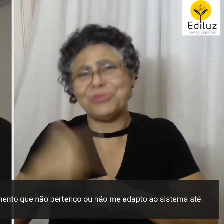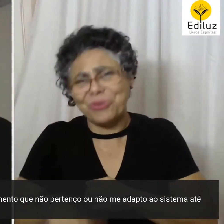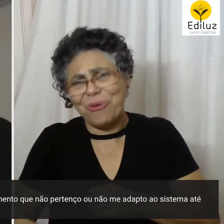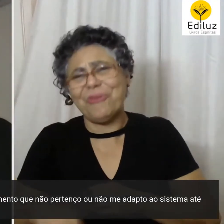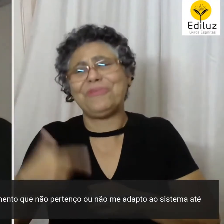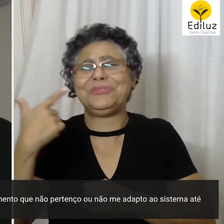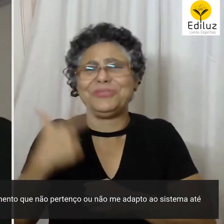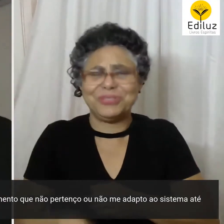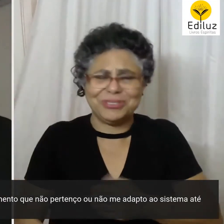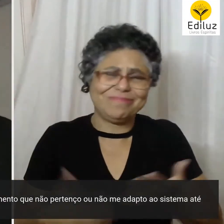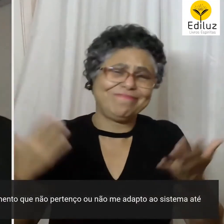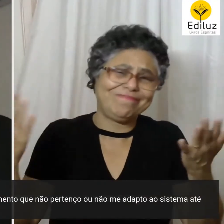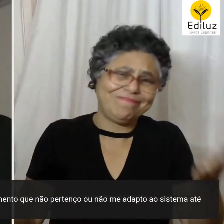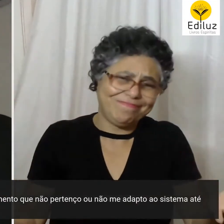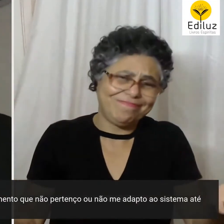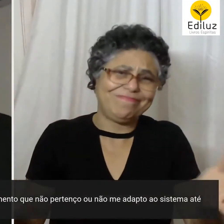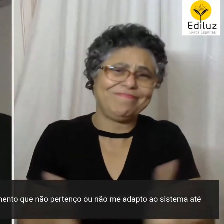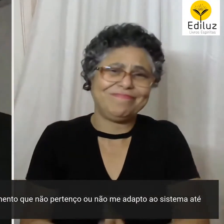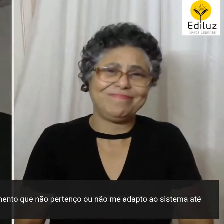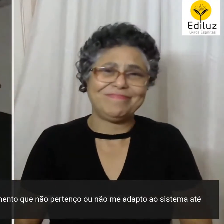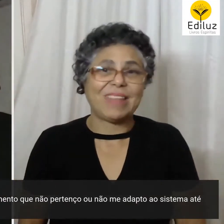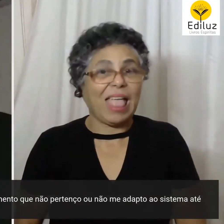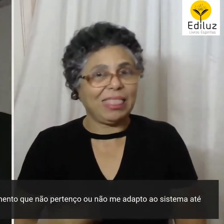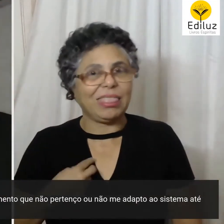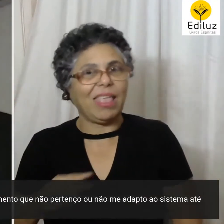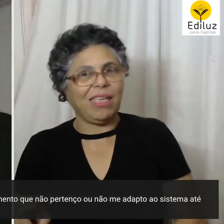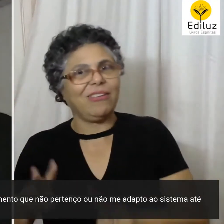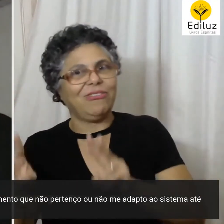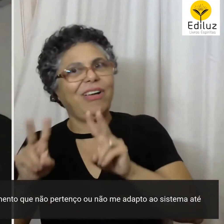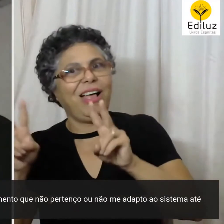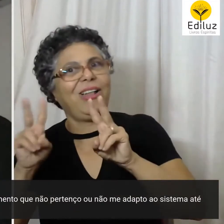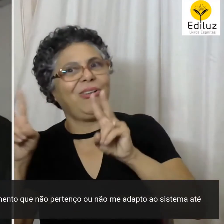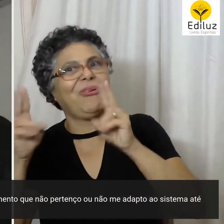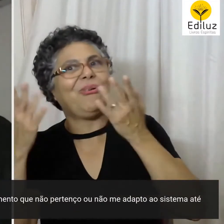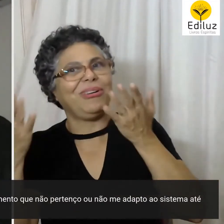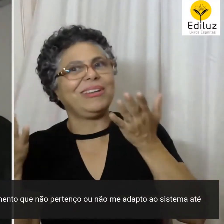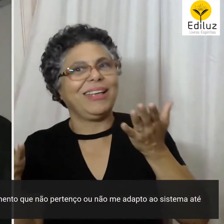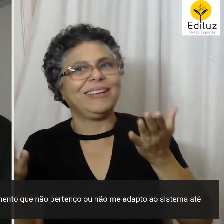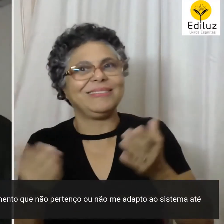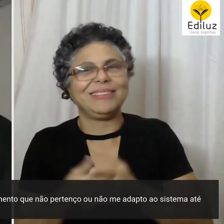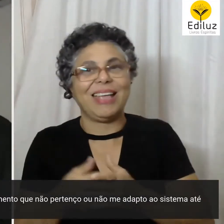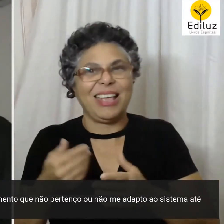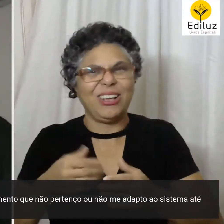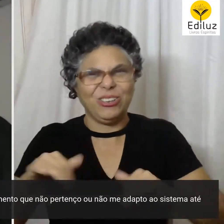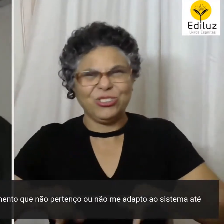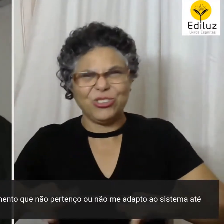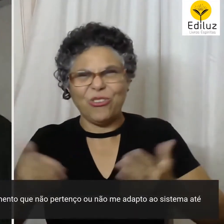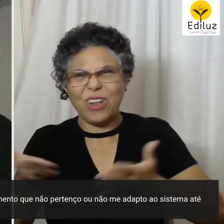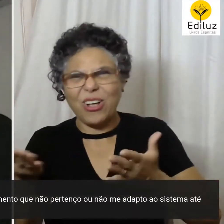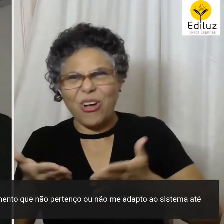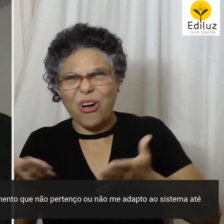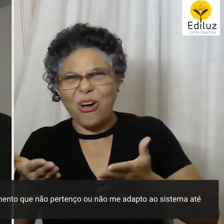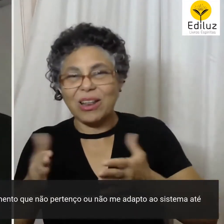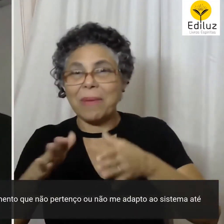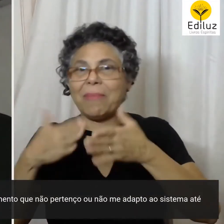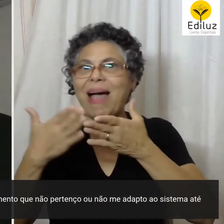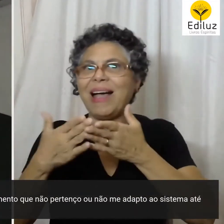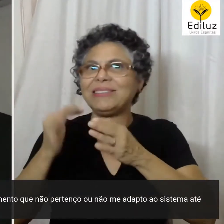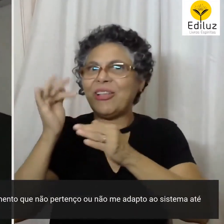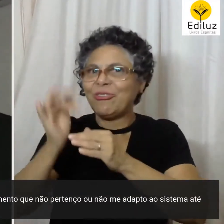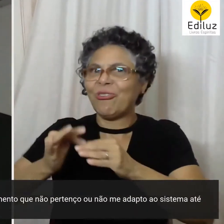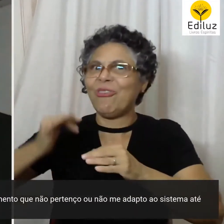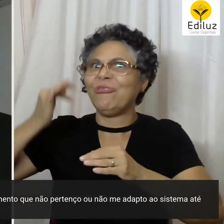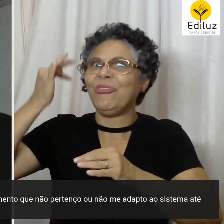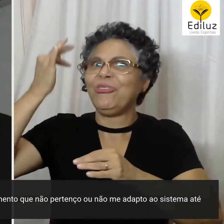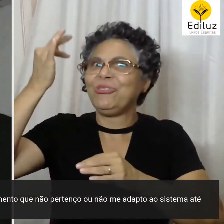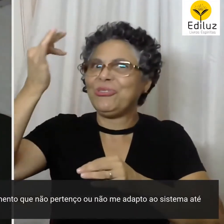também é atualizada. Tem o valor à vista, que é a dor que a gente sofre nessa encarnação, mas também tem o valor da dor